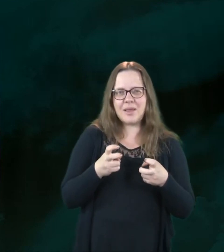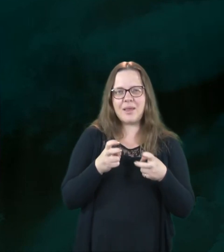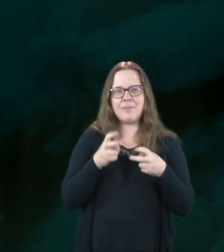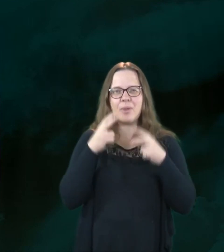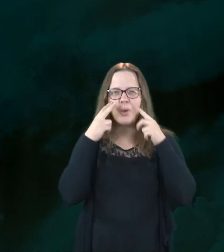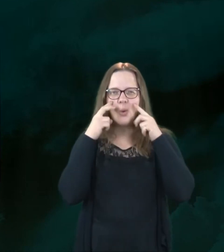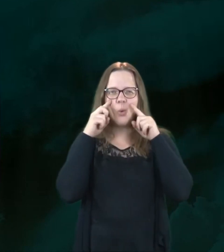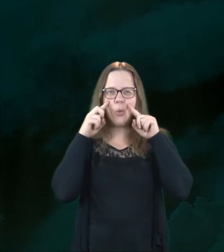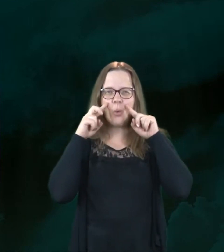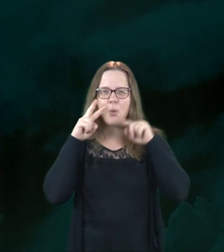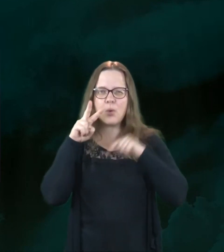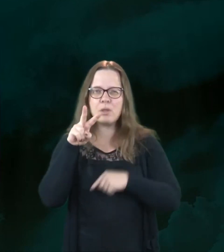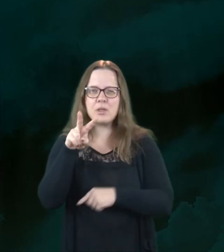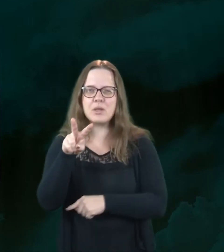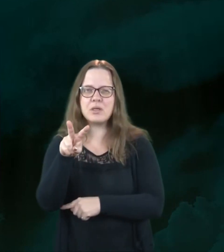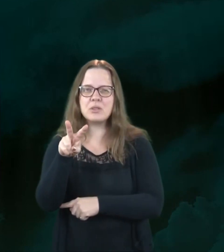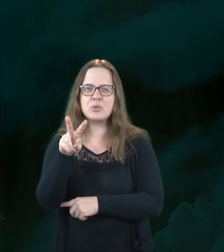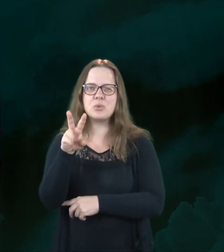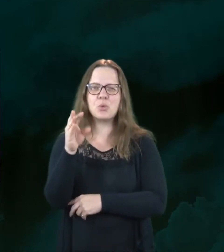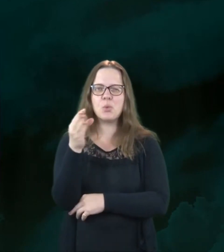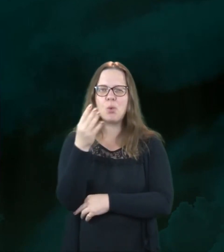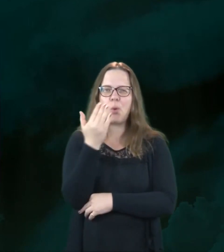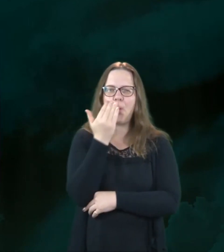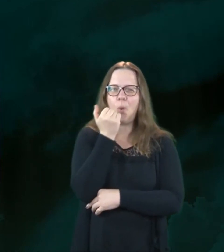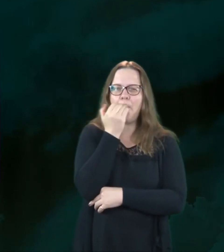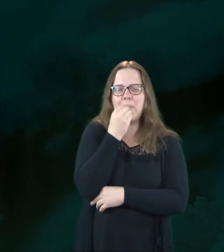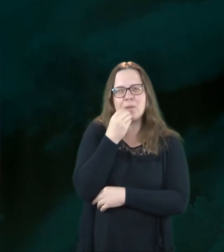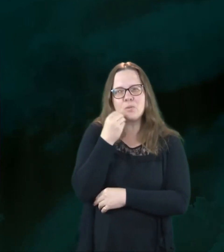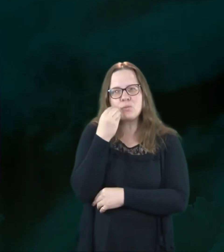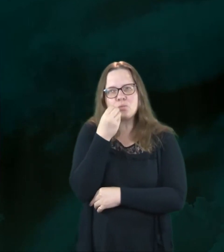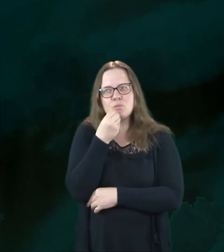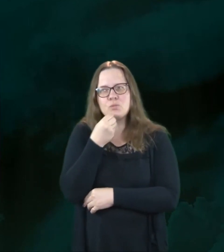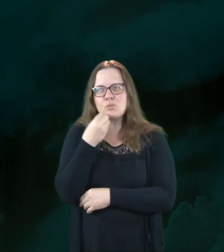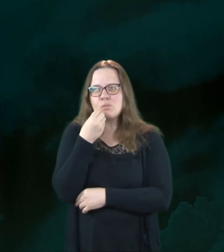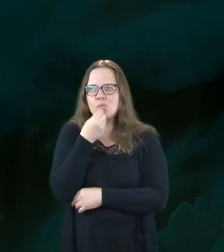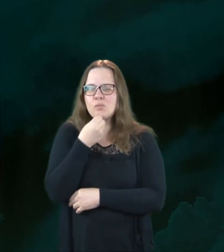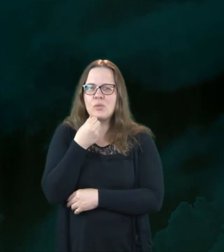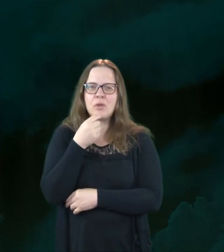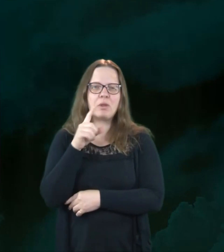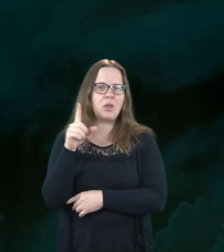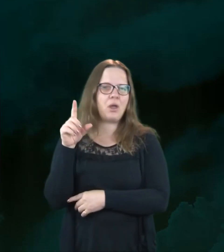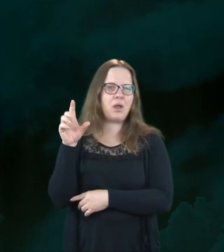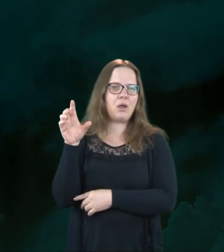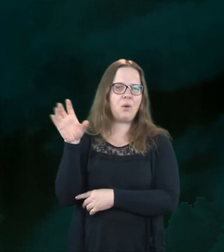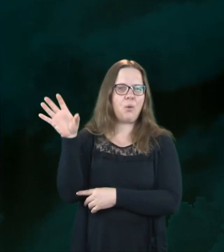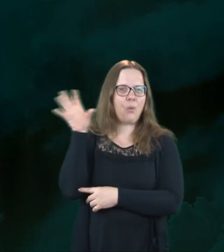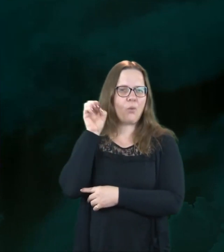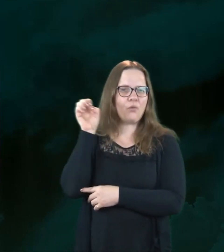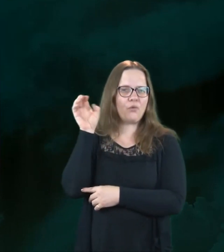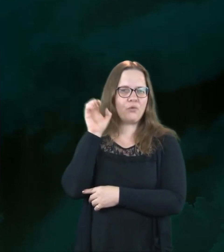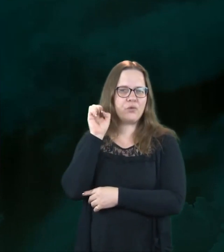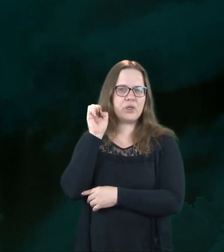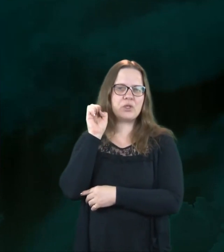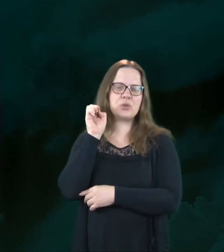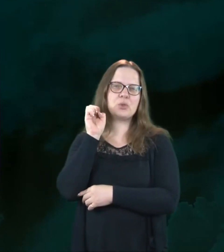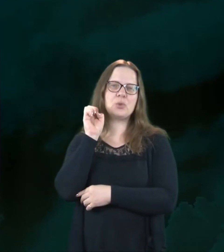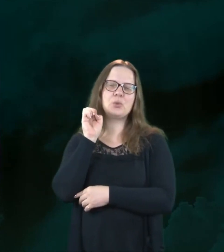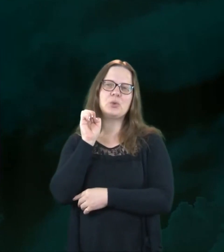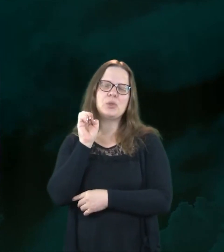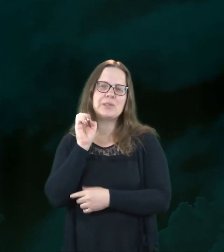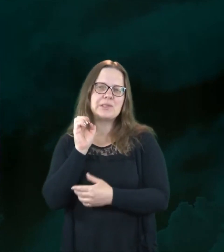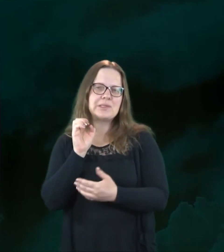e manda essas informações sensoriais através do sistema nervoso, vai